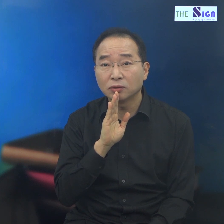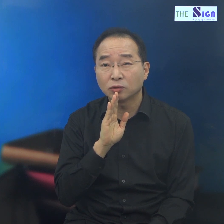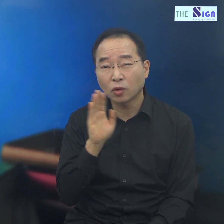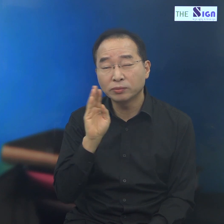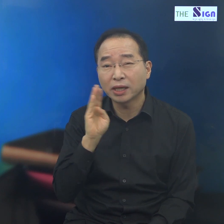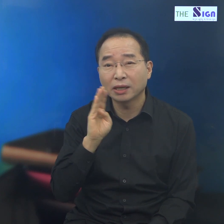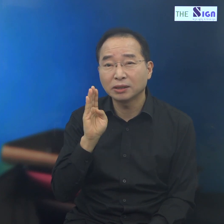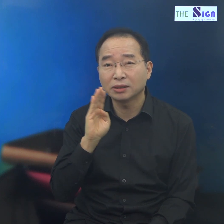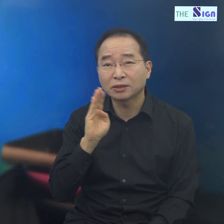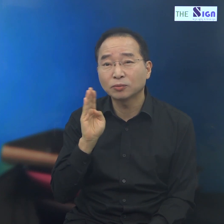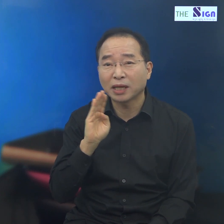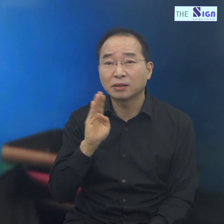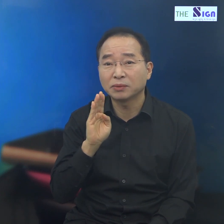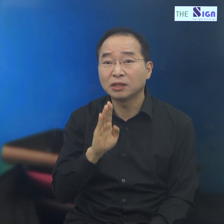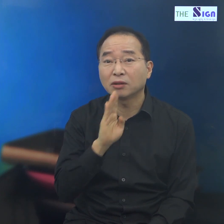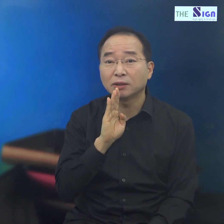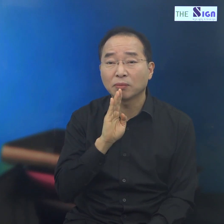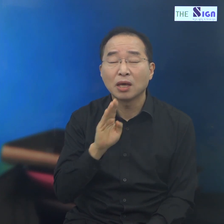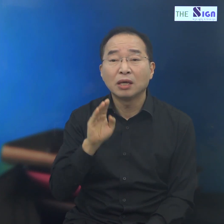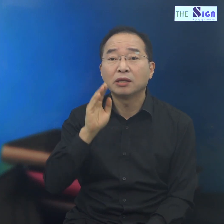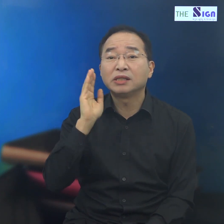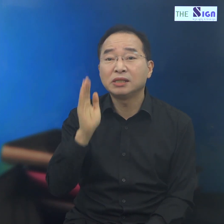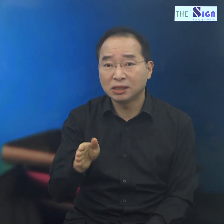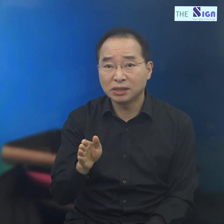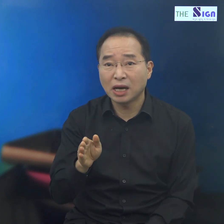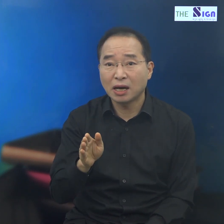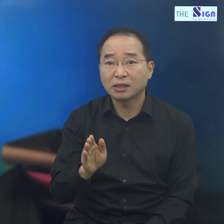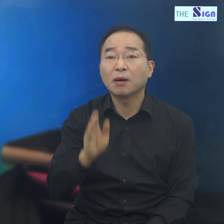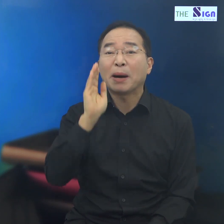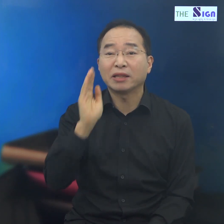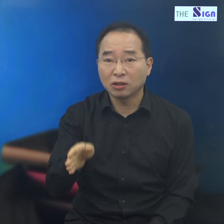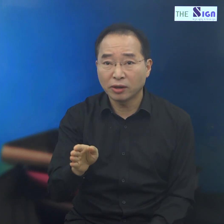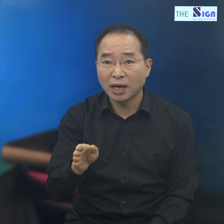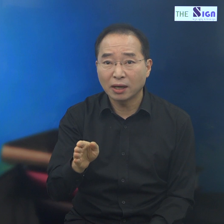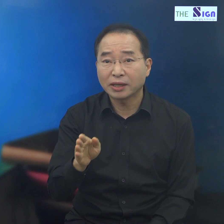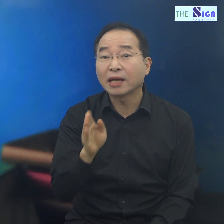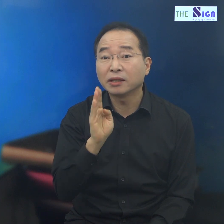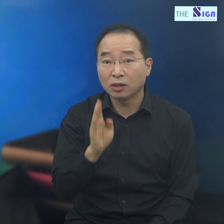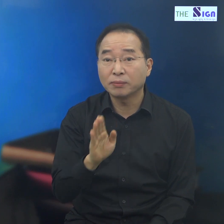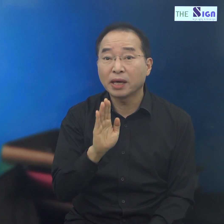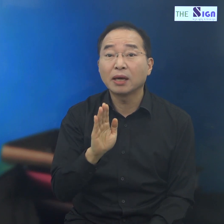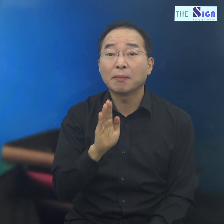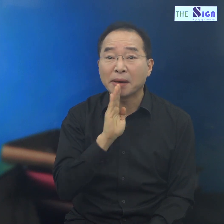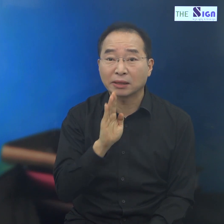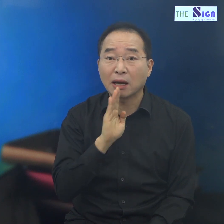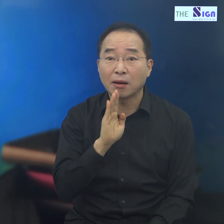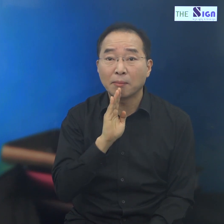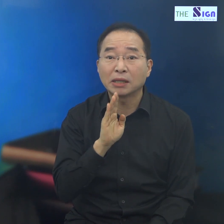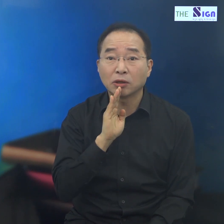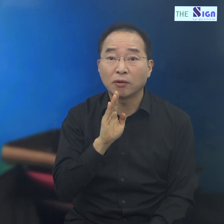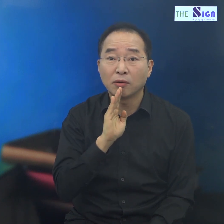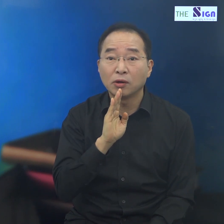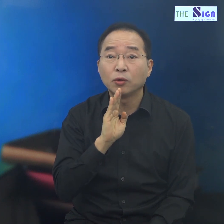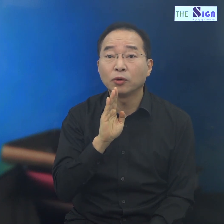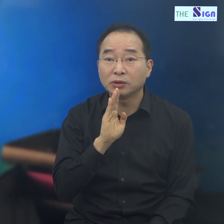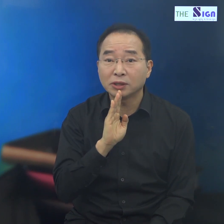조금 색깔이 좀 다릅니다. 이건 진실이야, 이건 맞는 거야 라는 개념에 맞다, 맞아, 이런